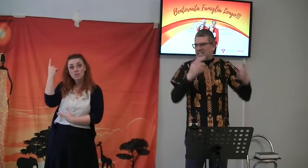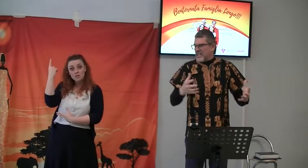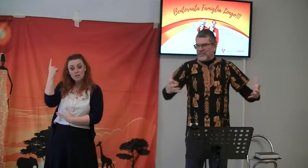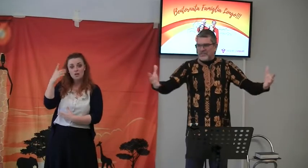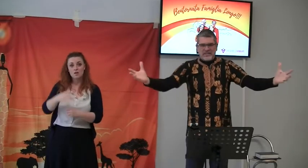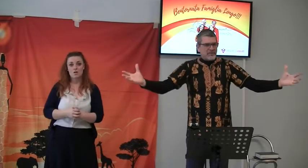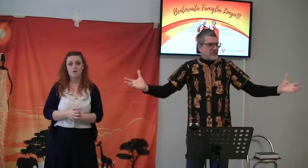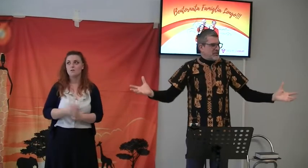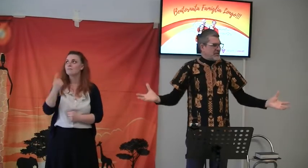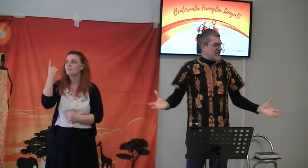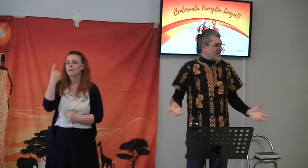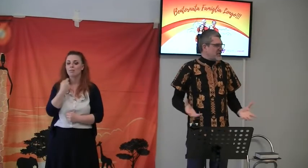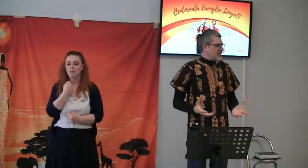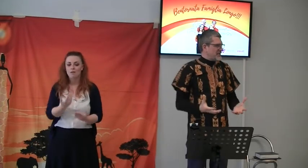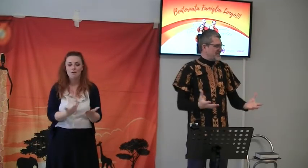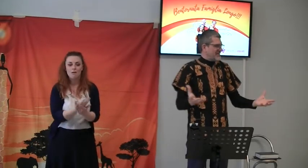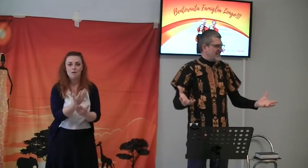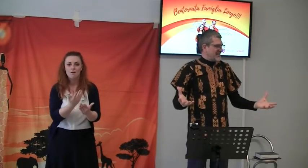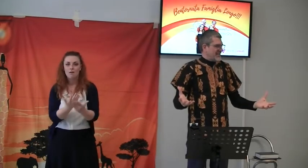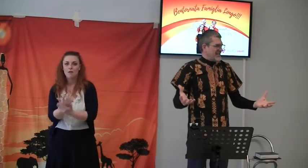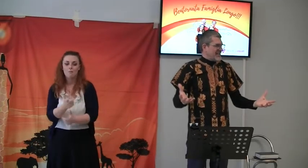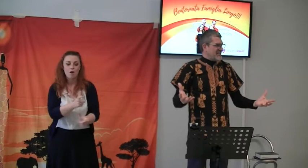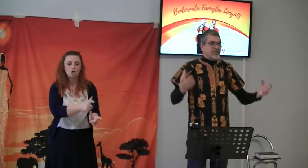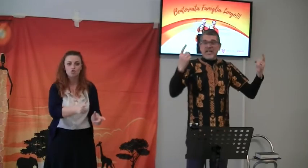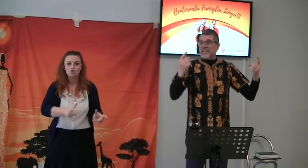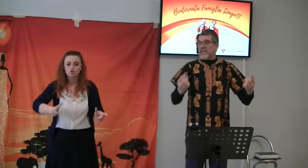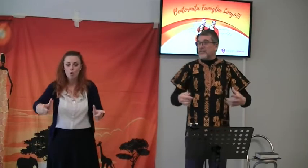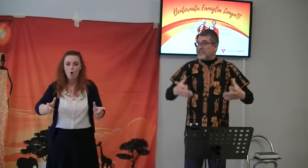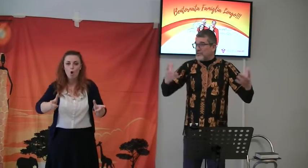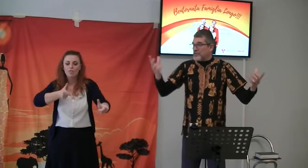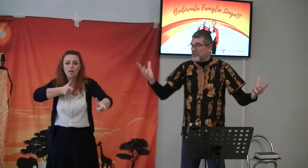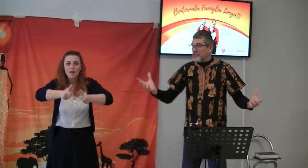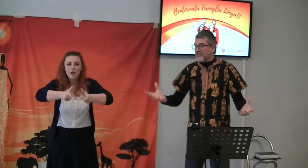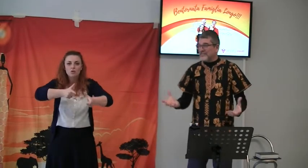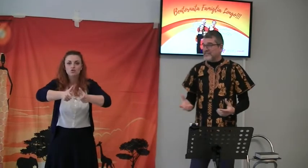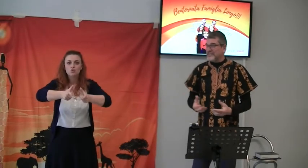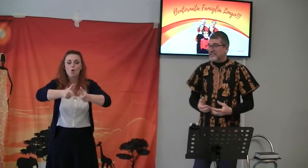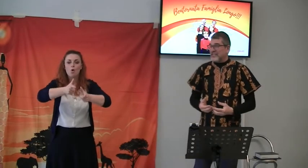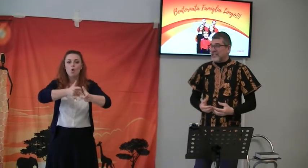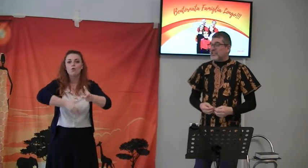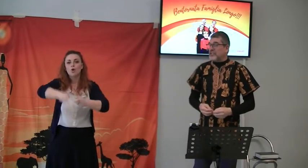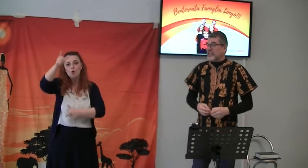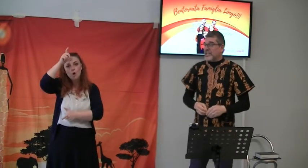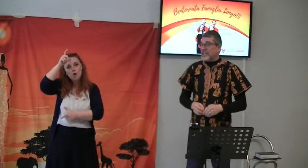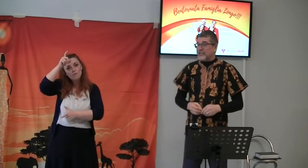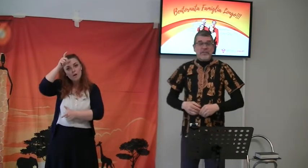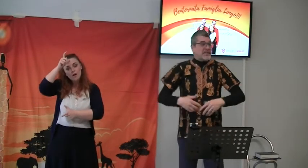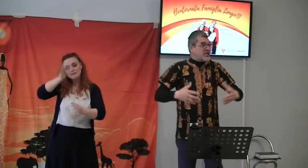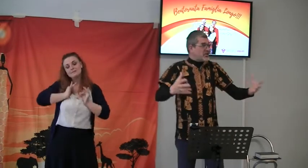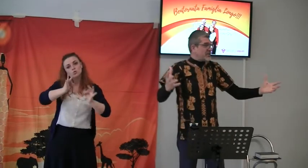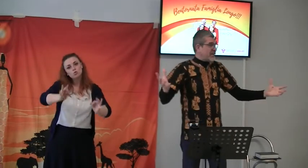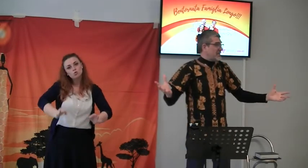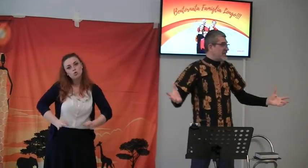che ha creato le persone, le relazioni, Dio che ha creato le istituzioni, Dio che ha creato